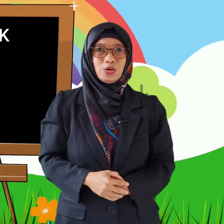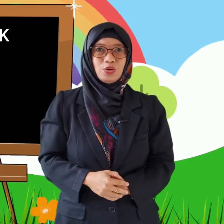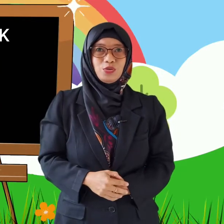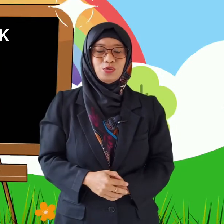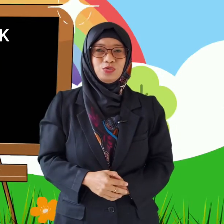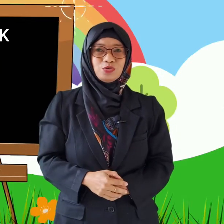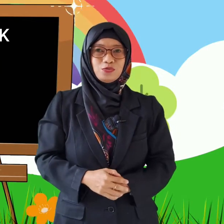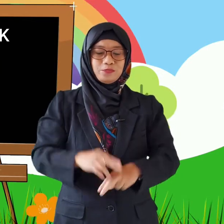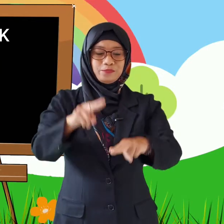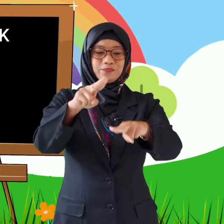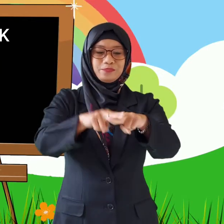Duduk.